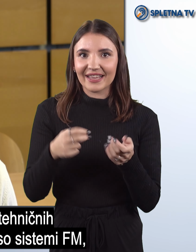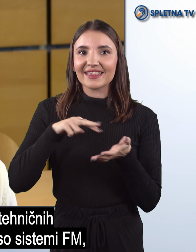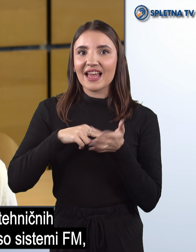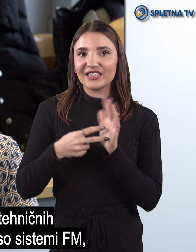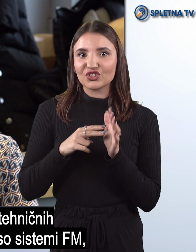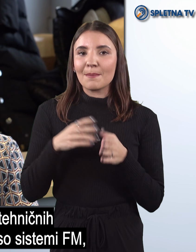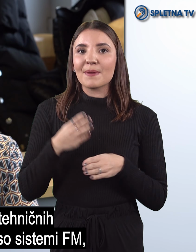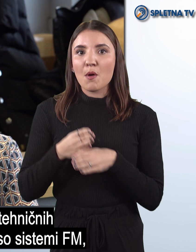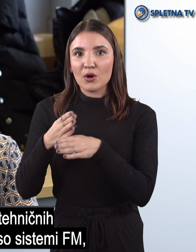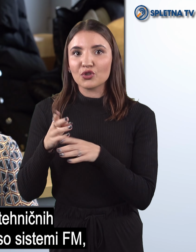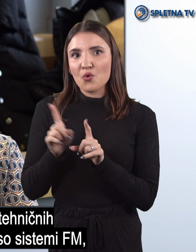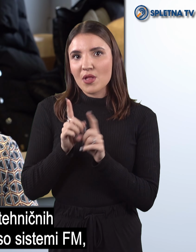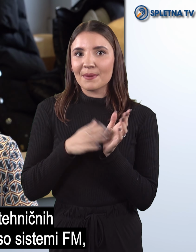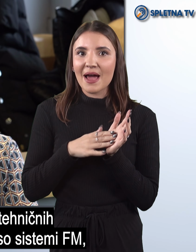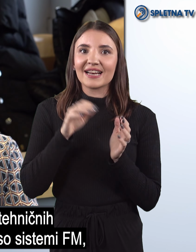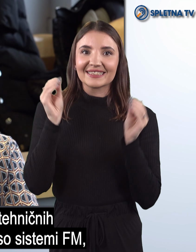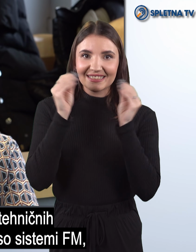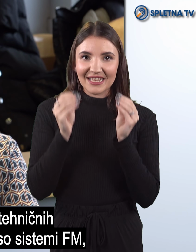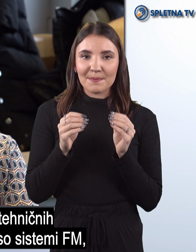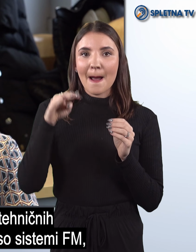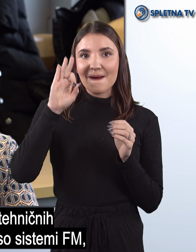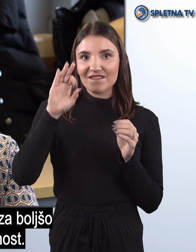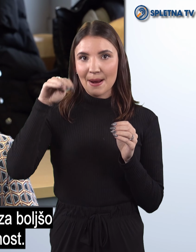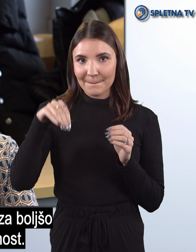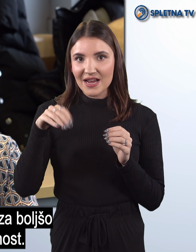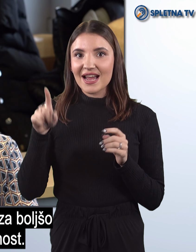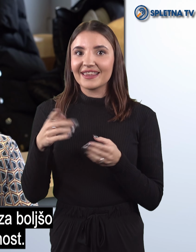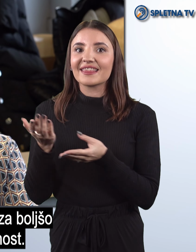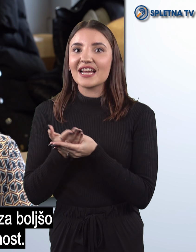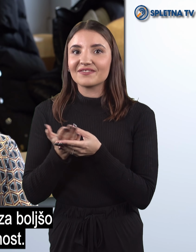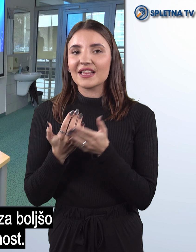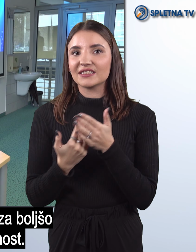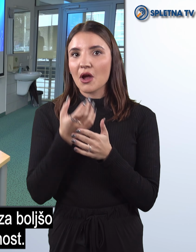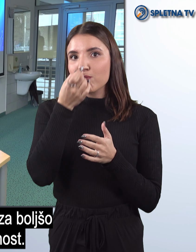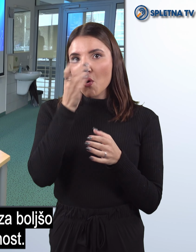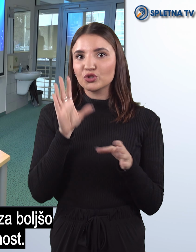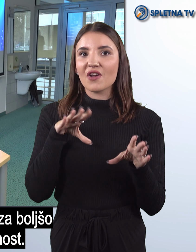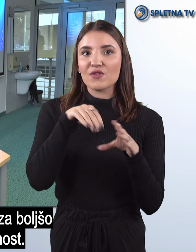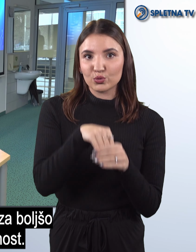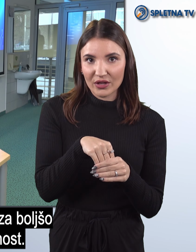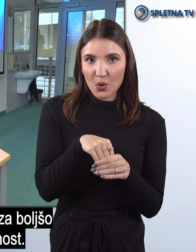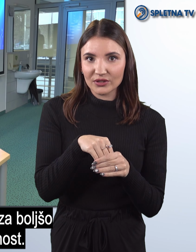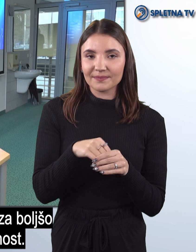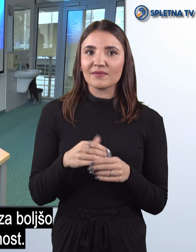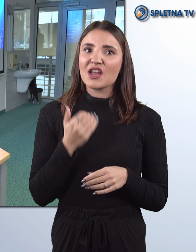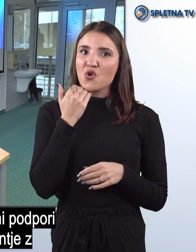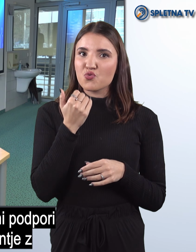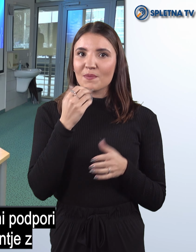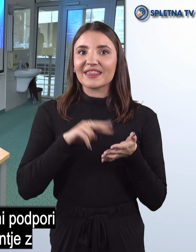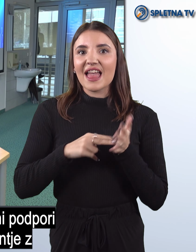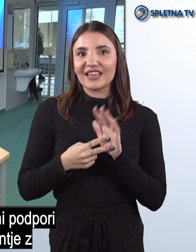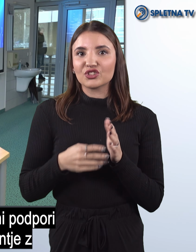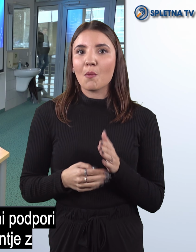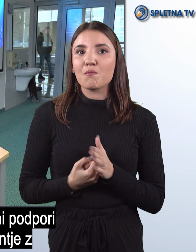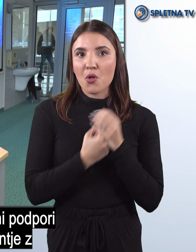zakonodaji, tehničnih pripomočkih, kot so sistemi FM, ter nasvete za boljšo vključenost. Kljub tehnični